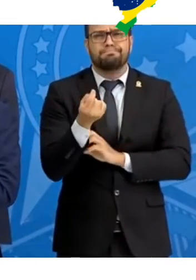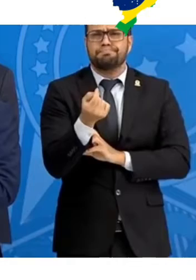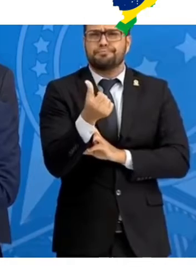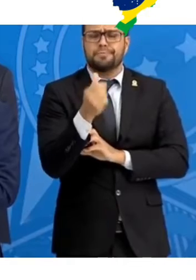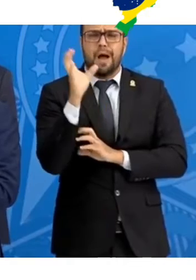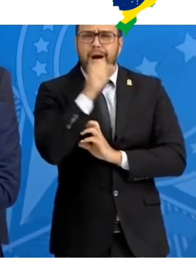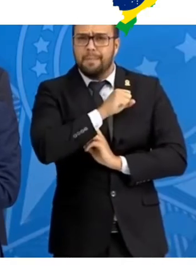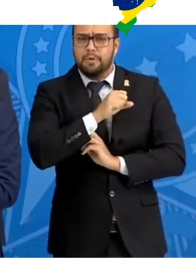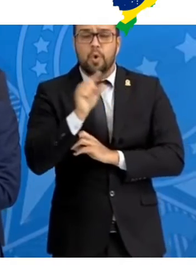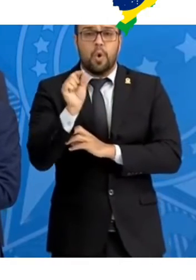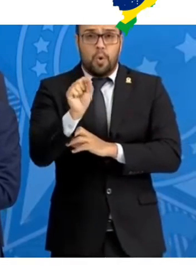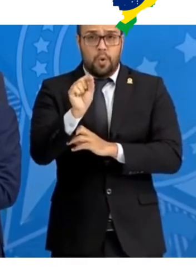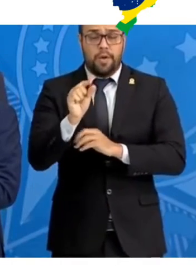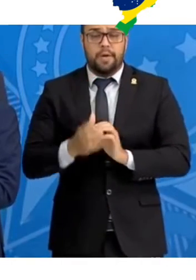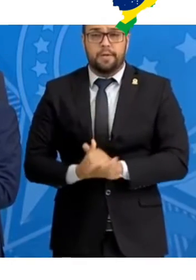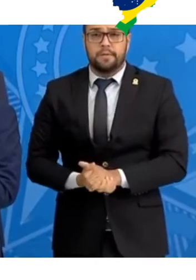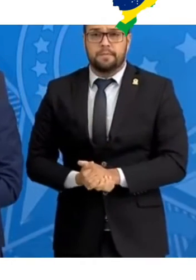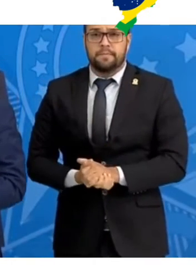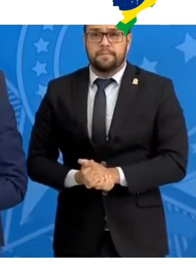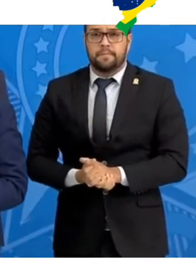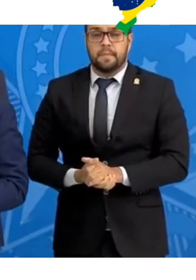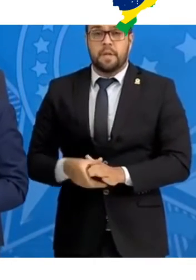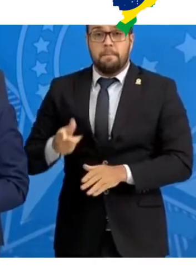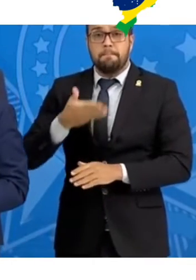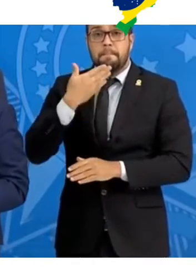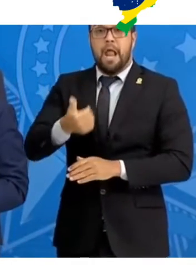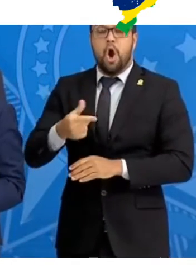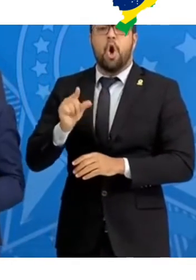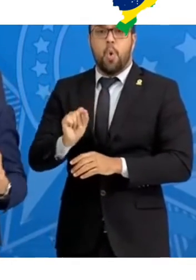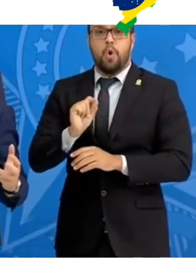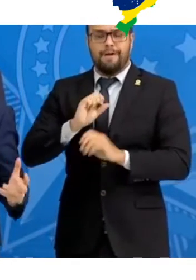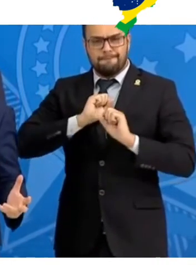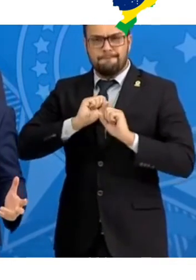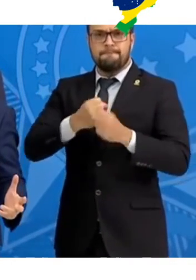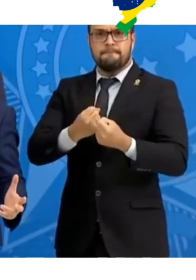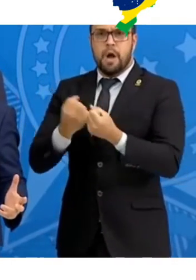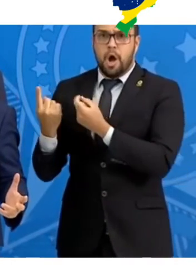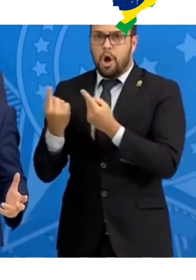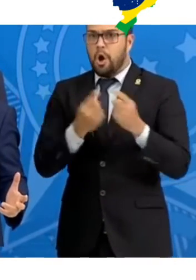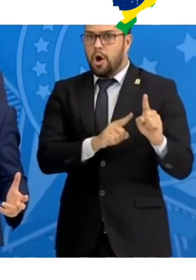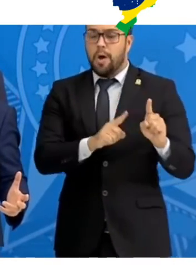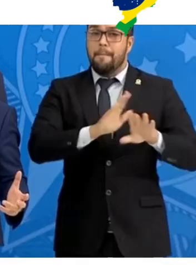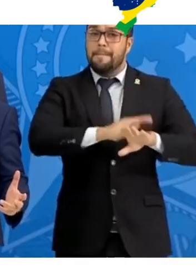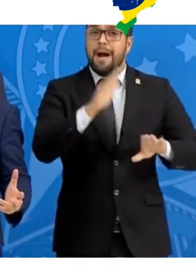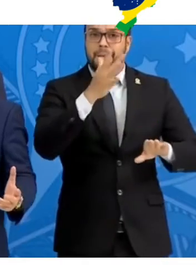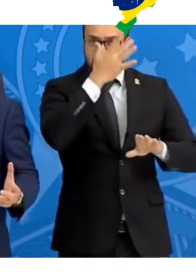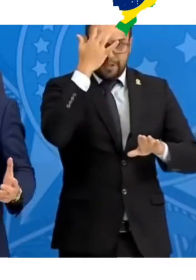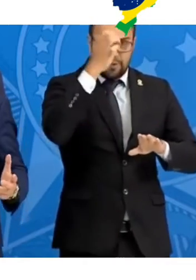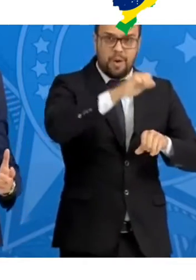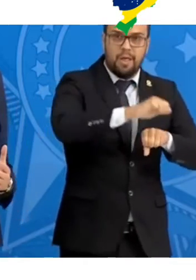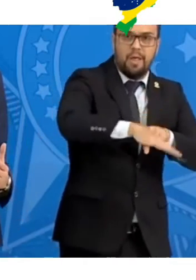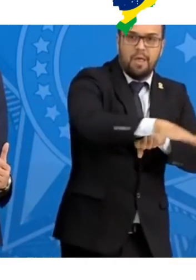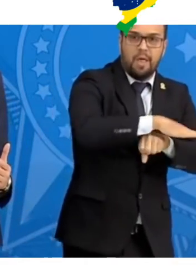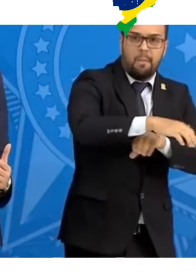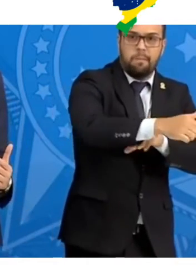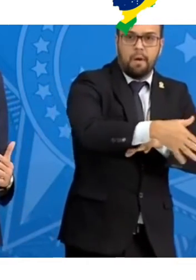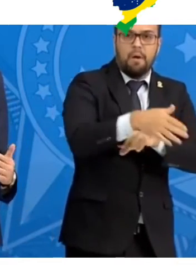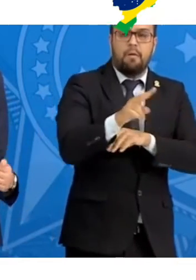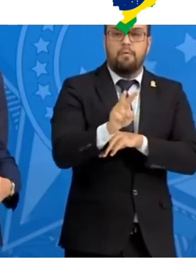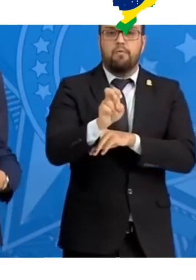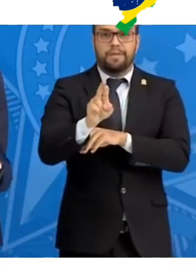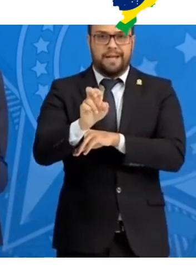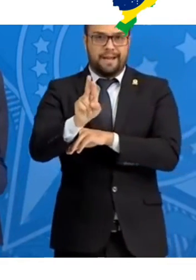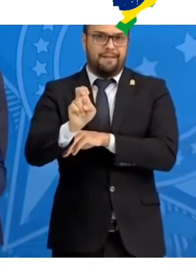rapidamente colocar condição de melhor enfrentamento, principalmente para os mais vulneráveis. E fica aqui